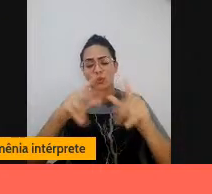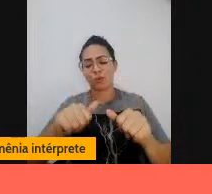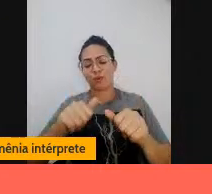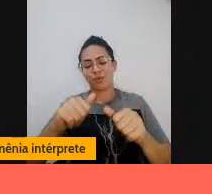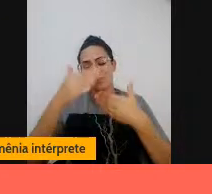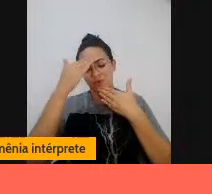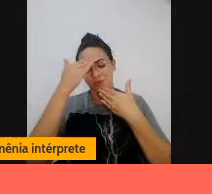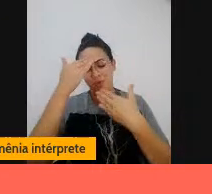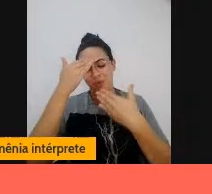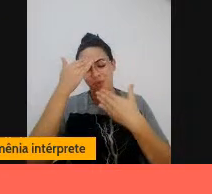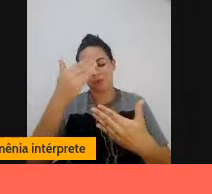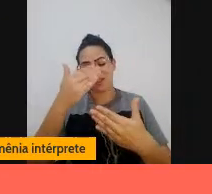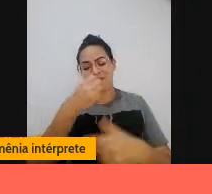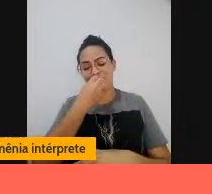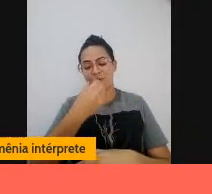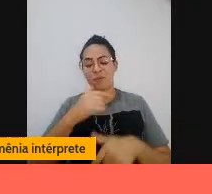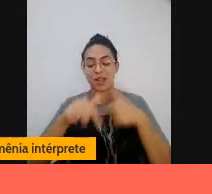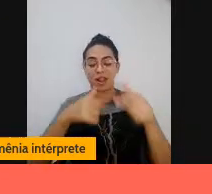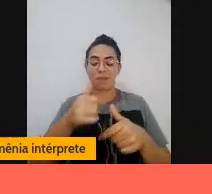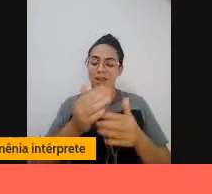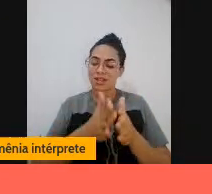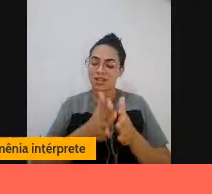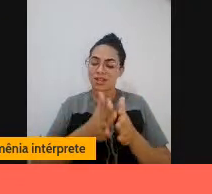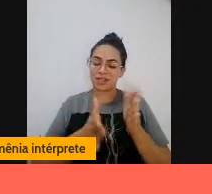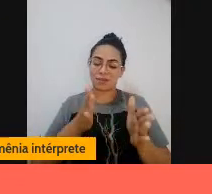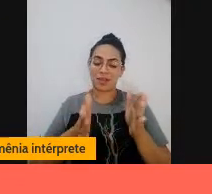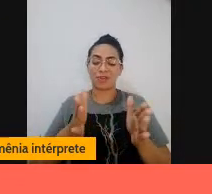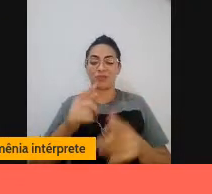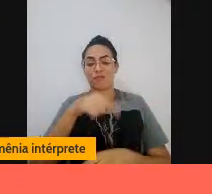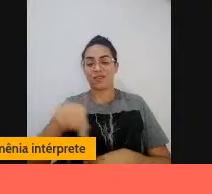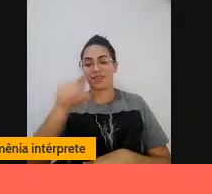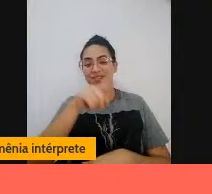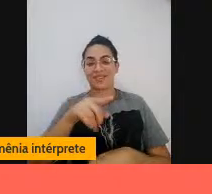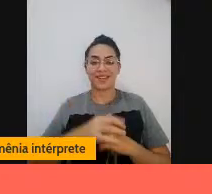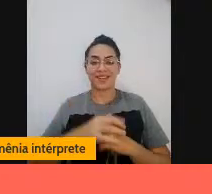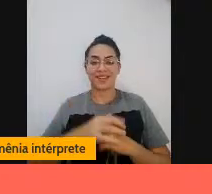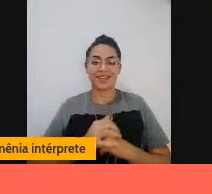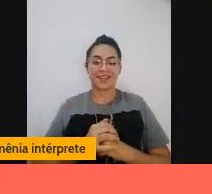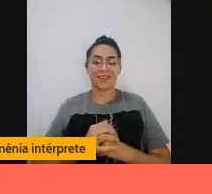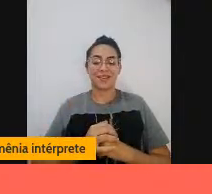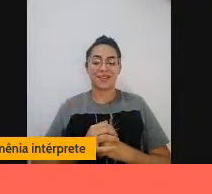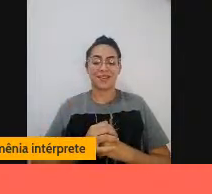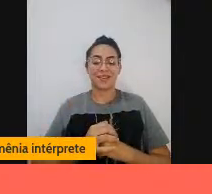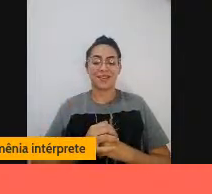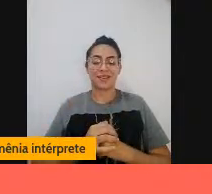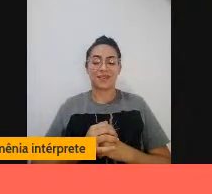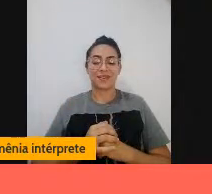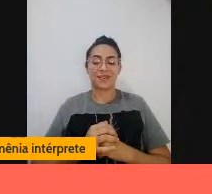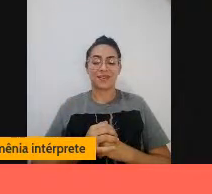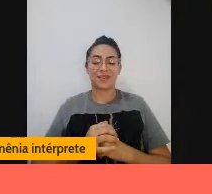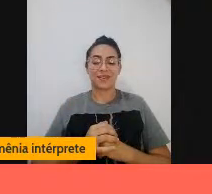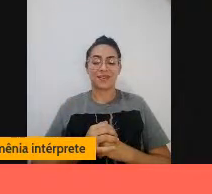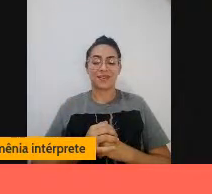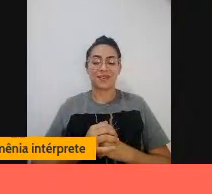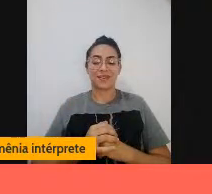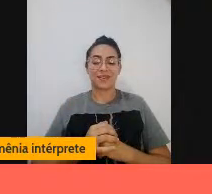trabalhando com vocês nesse período. Muito, muito obrigada. Kézia, Tereza, Daniel, gente, não tenho nem o que dizer. Muito